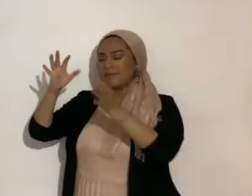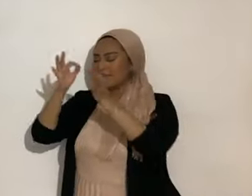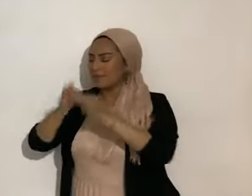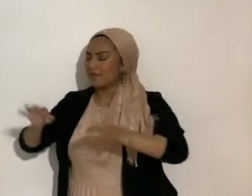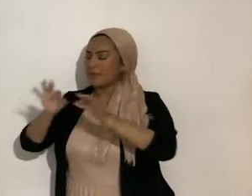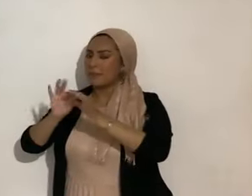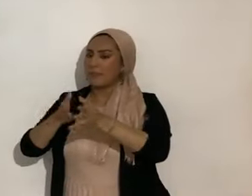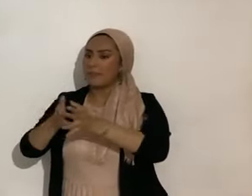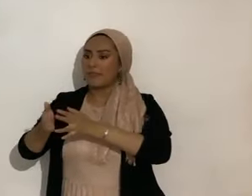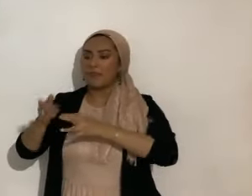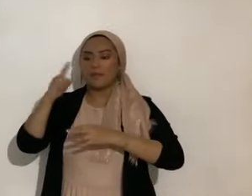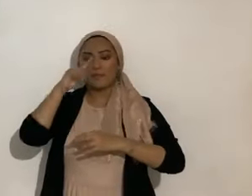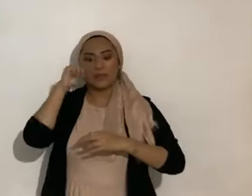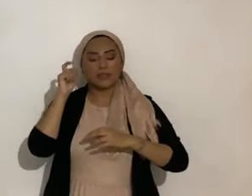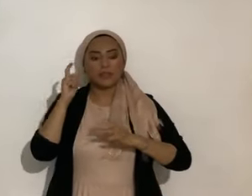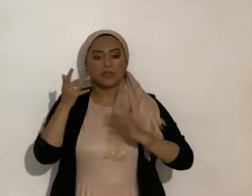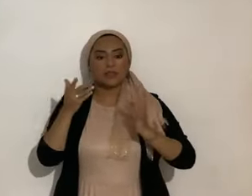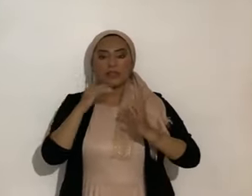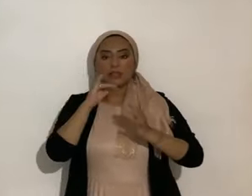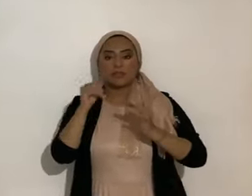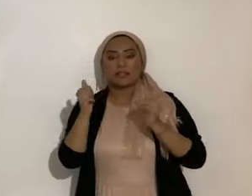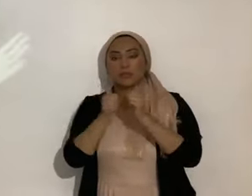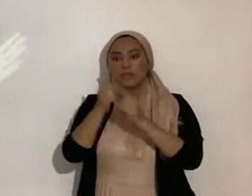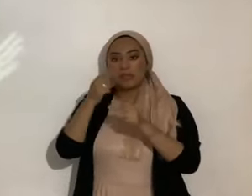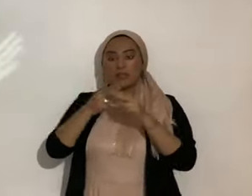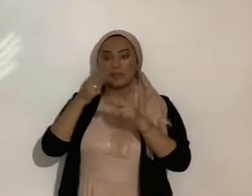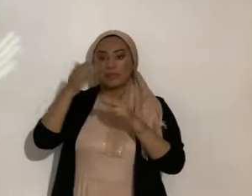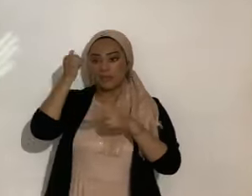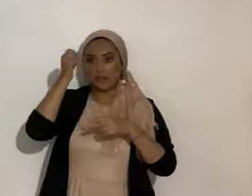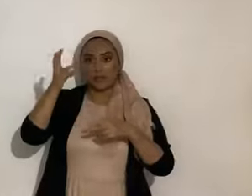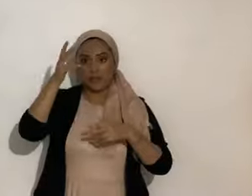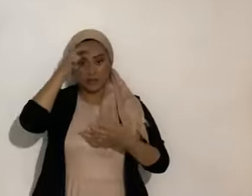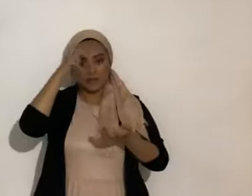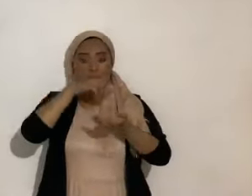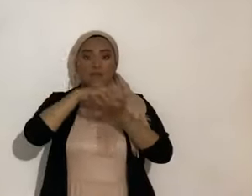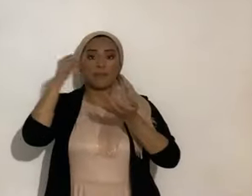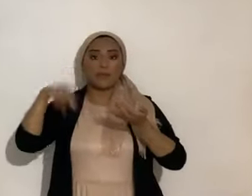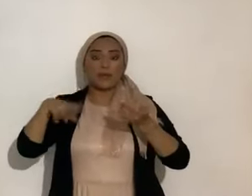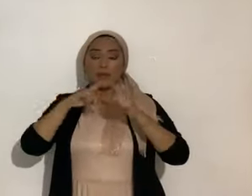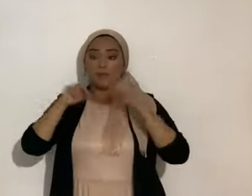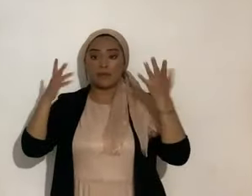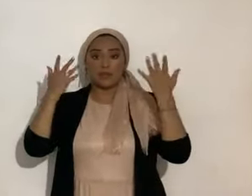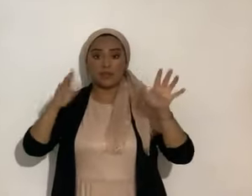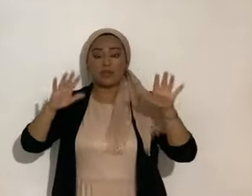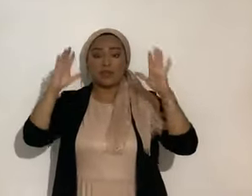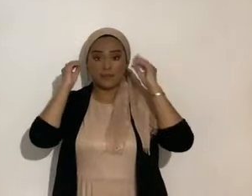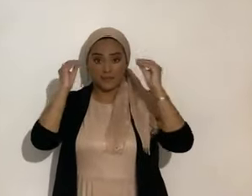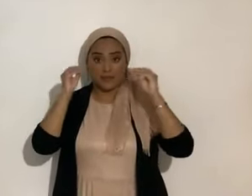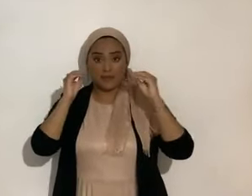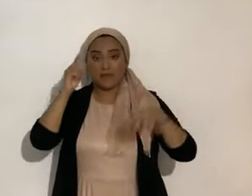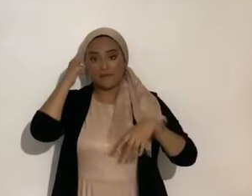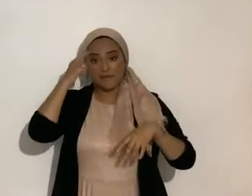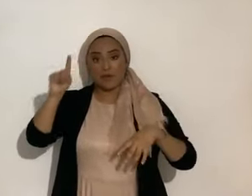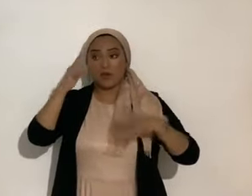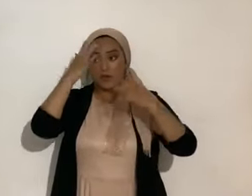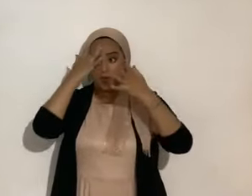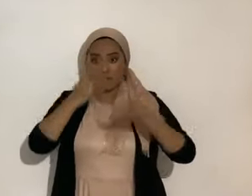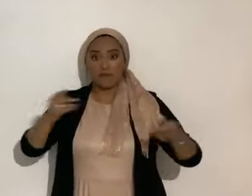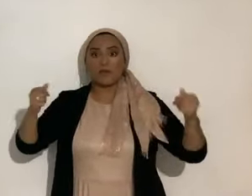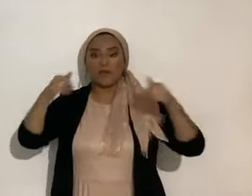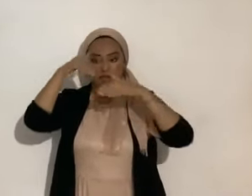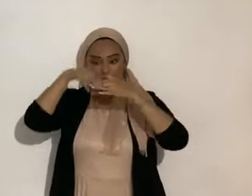porque no es en el nombre de Yahshua que se van los demonios. Pero ya la administración para sanidad